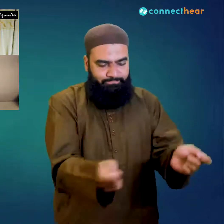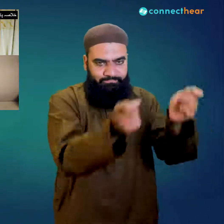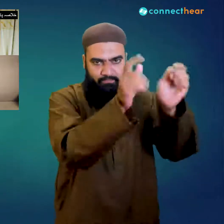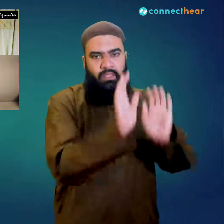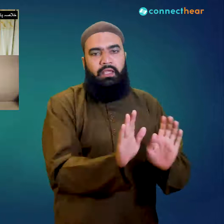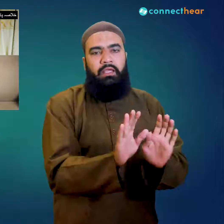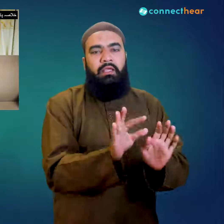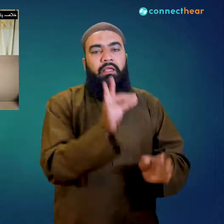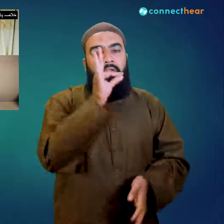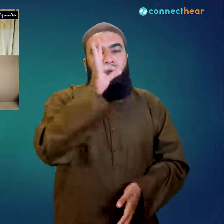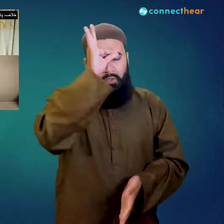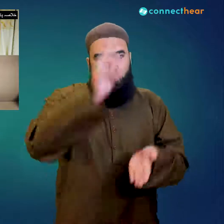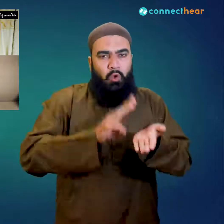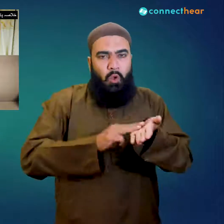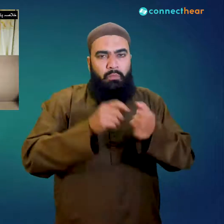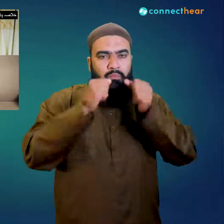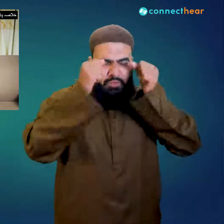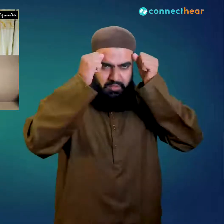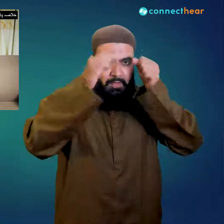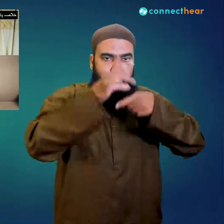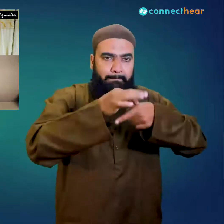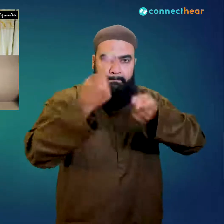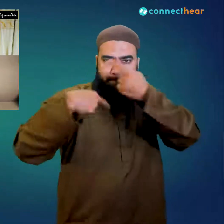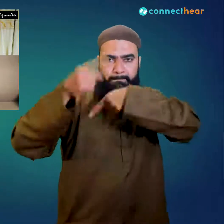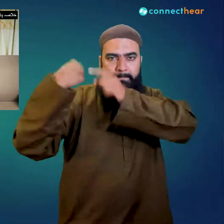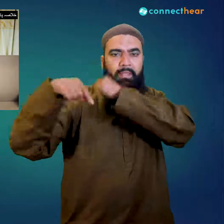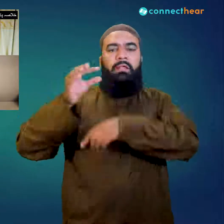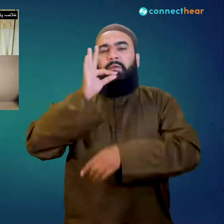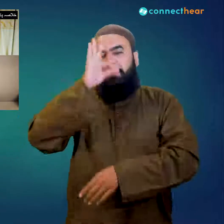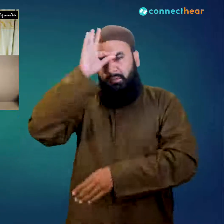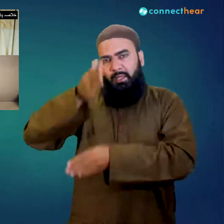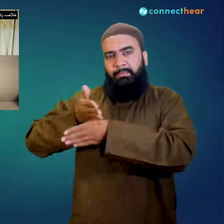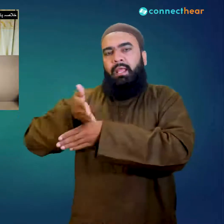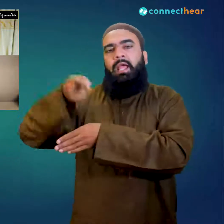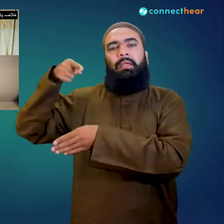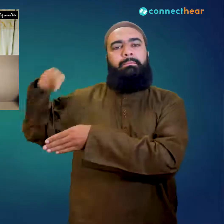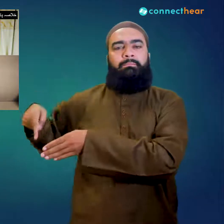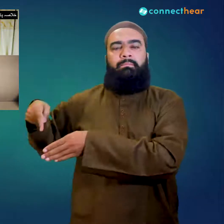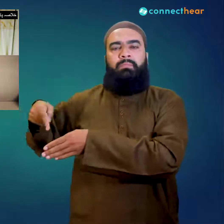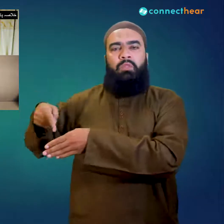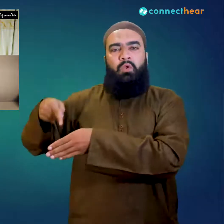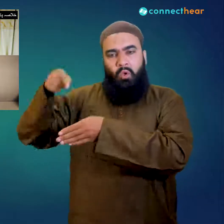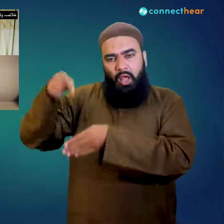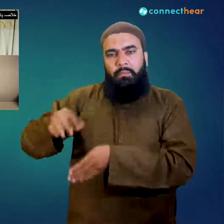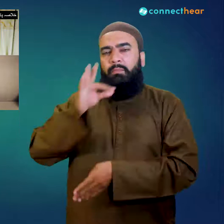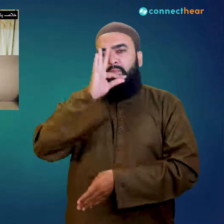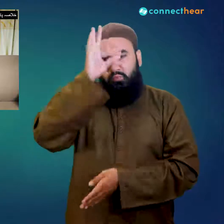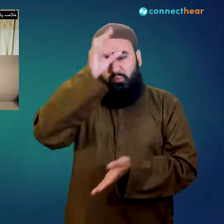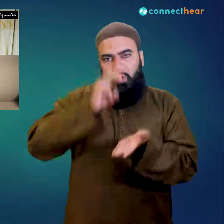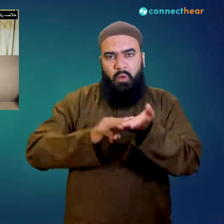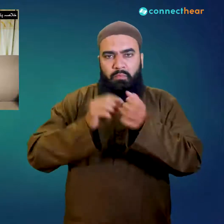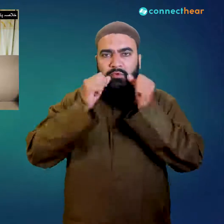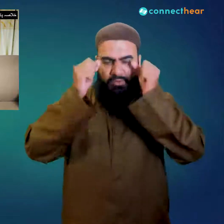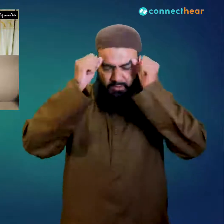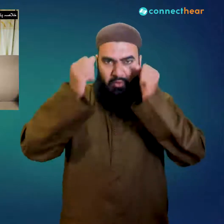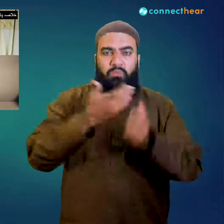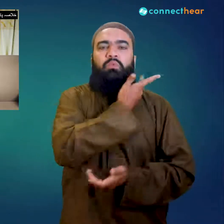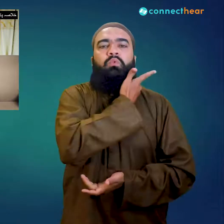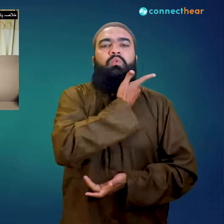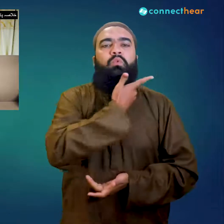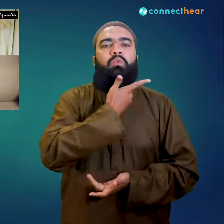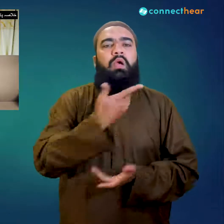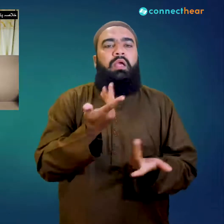کے جد امجد تھے، تو بیت اللہ کو، مسجد حرام کو حضرت ابراہیم علیہ السلام کے ساتھ یہ نسبت